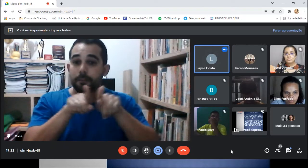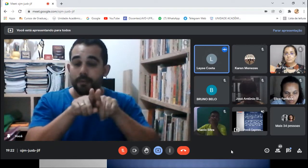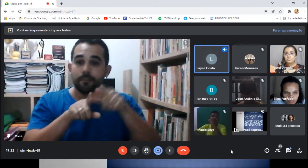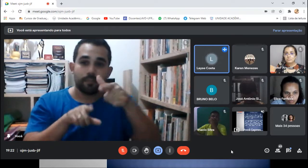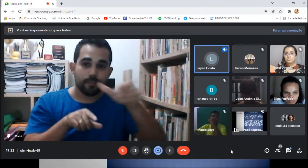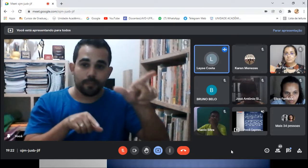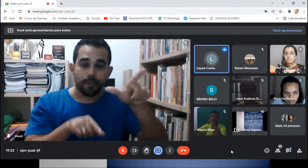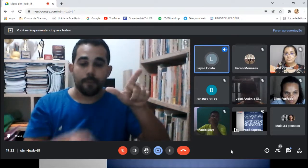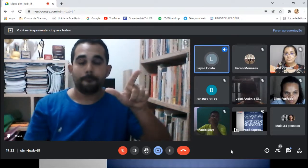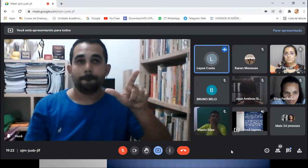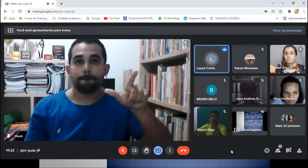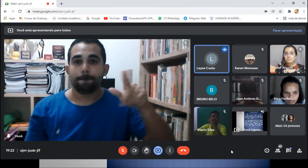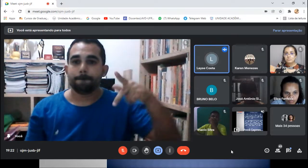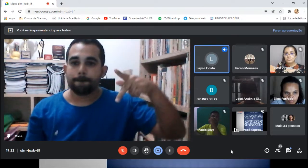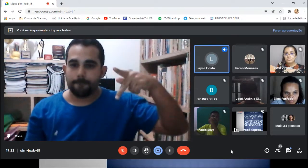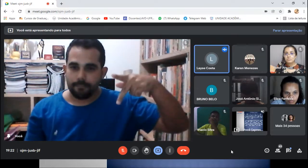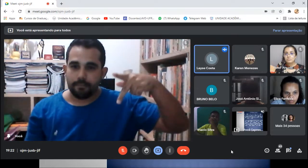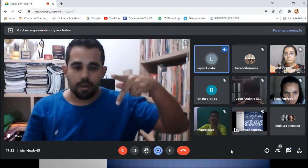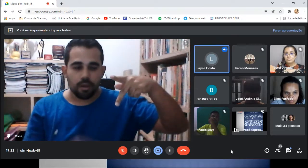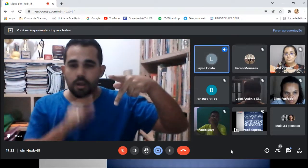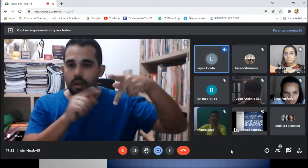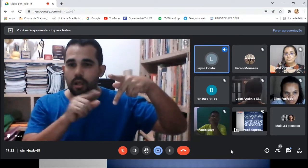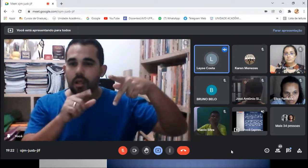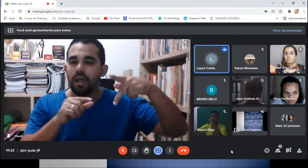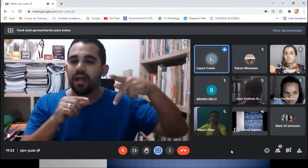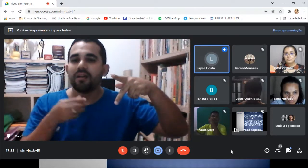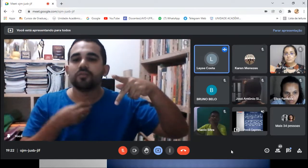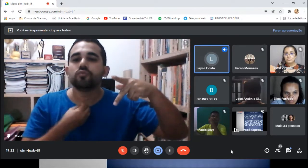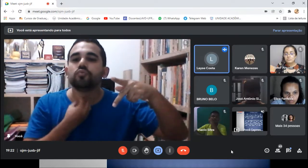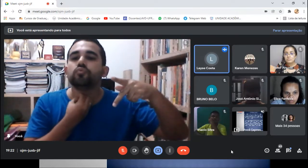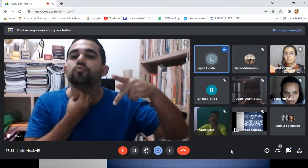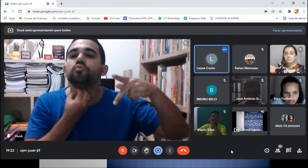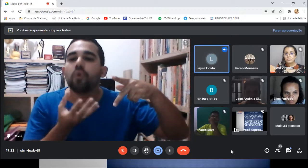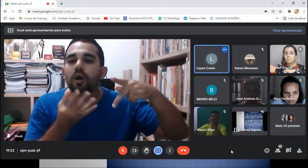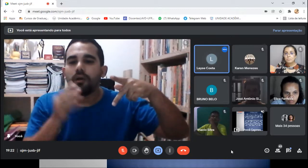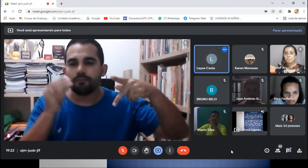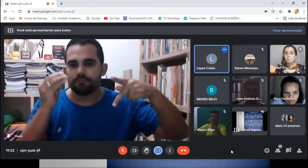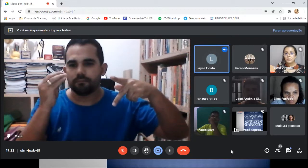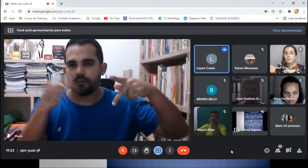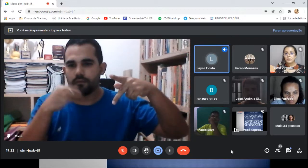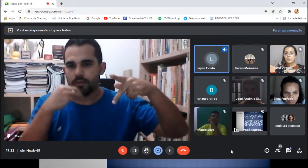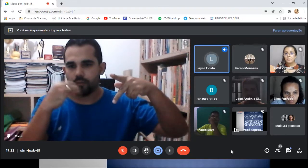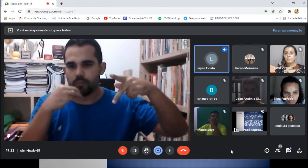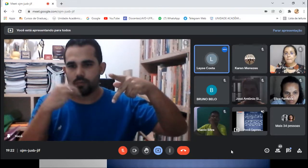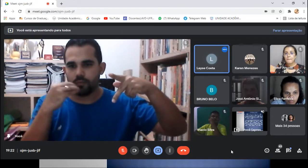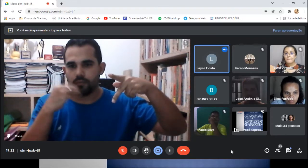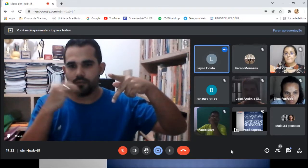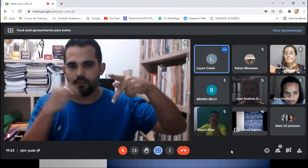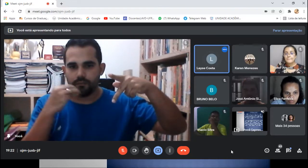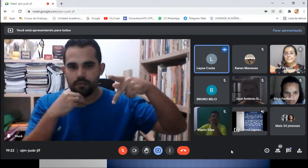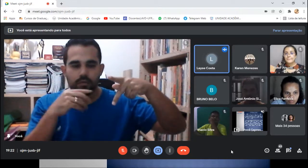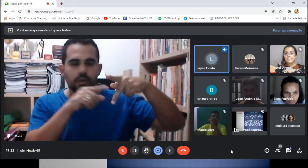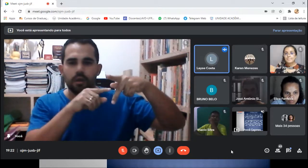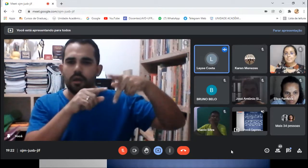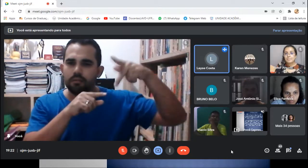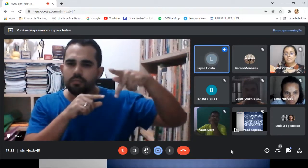Essa articulação ela é feita de forma nasal. A letra P, por exemplo, o som é um som mais